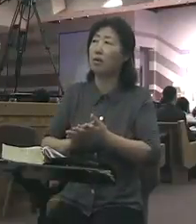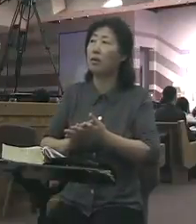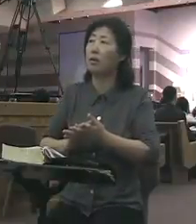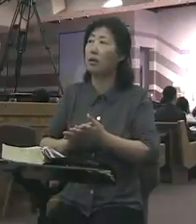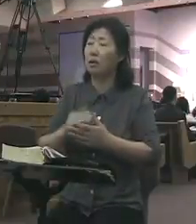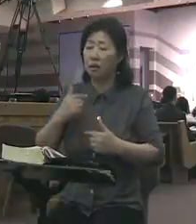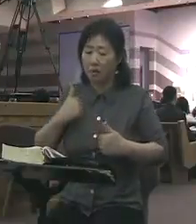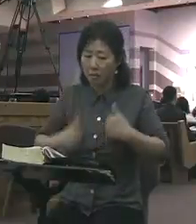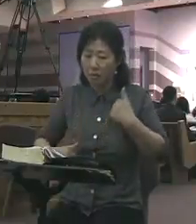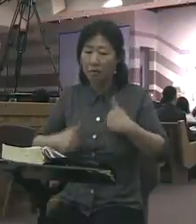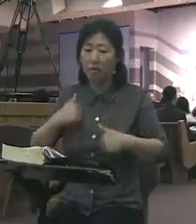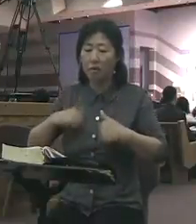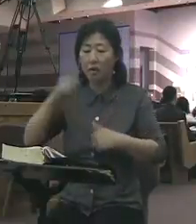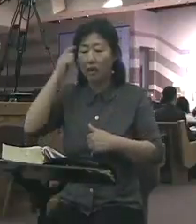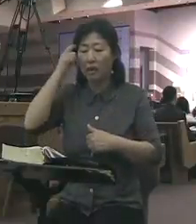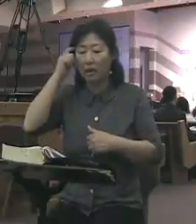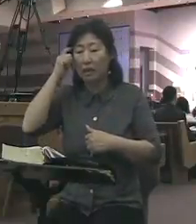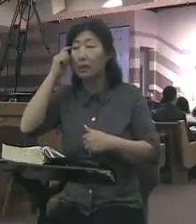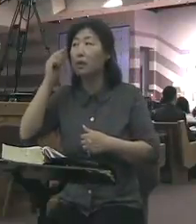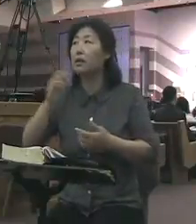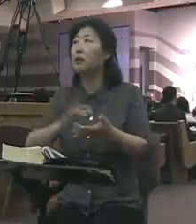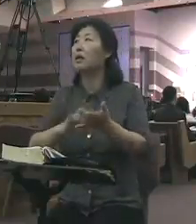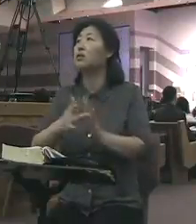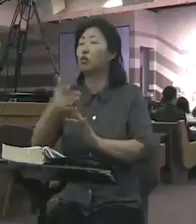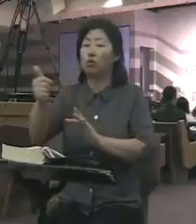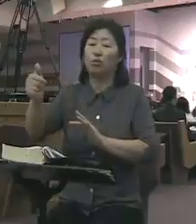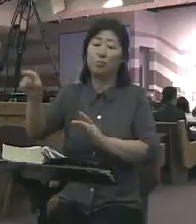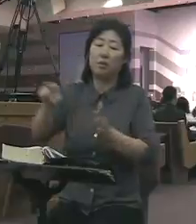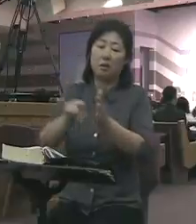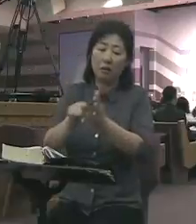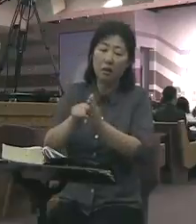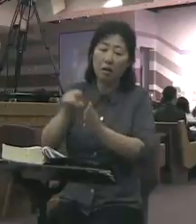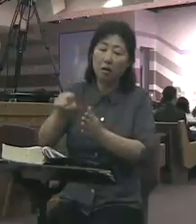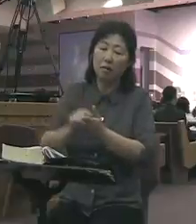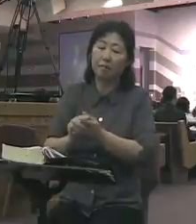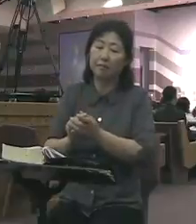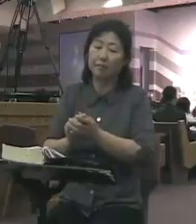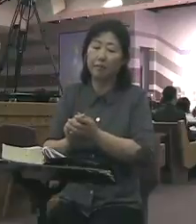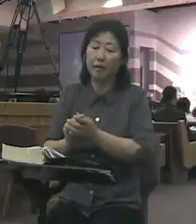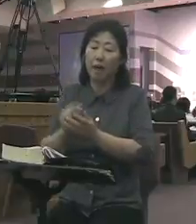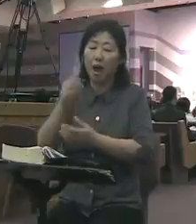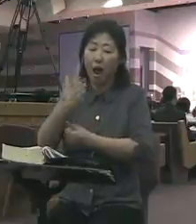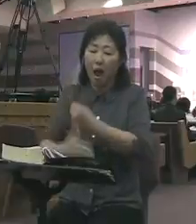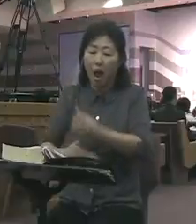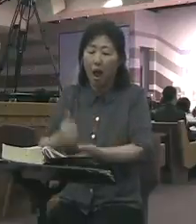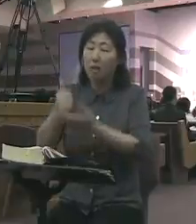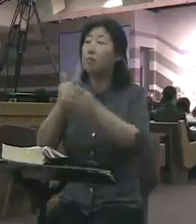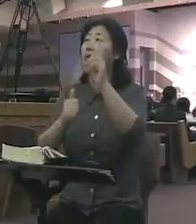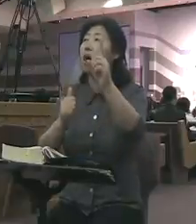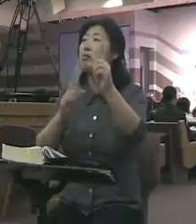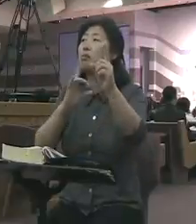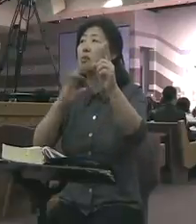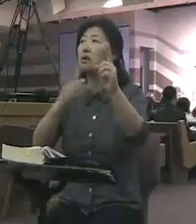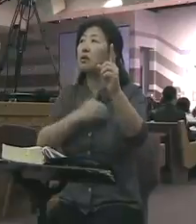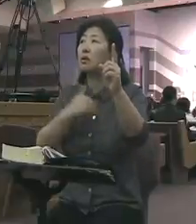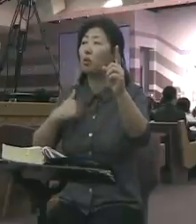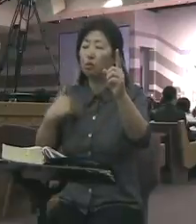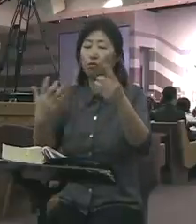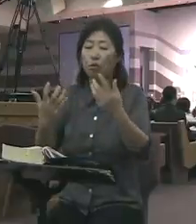되더라고요. 예수 믿는 것이 이것이구나. 하나님 한 분으로 채워질 때 우리가 천국을 체험하게